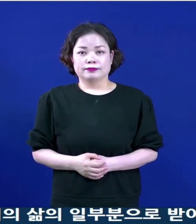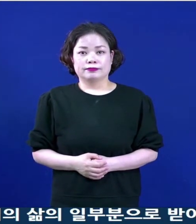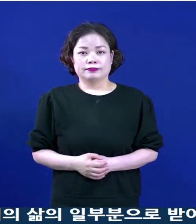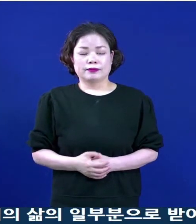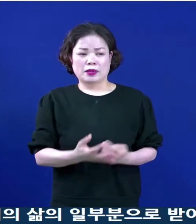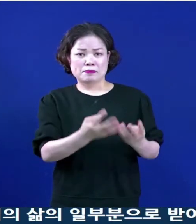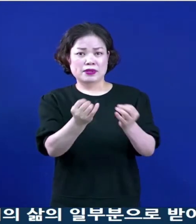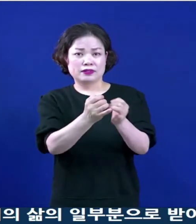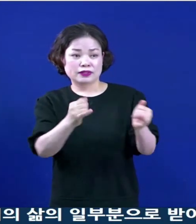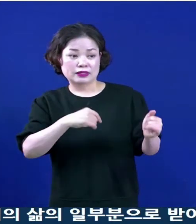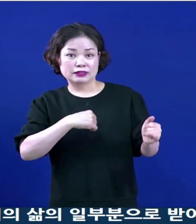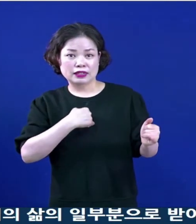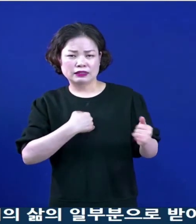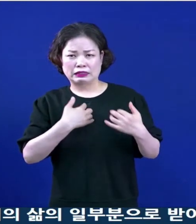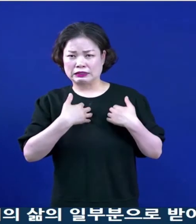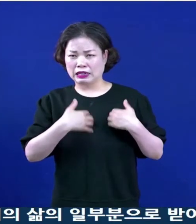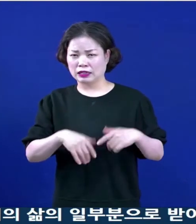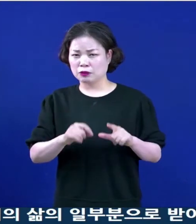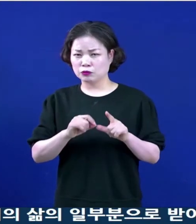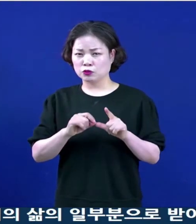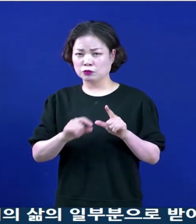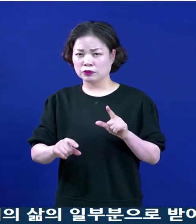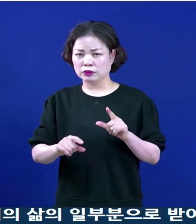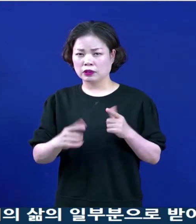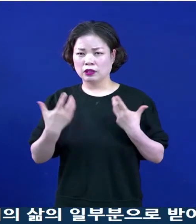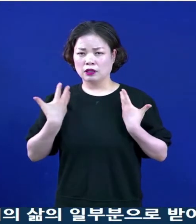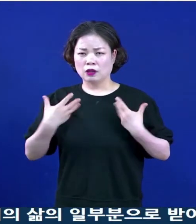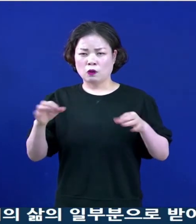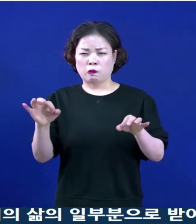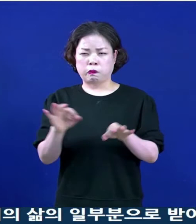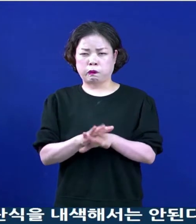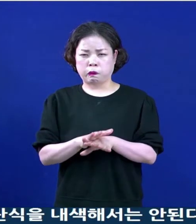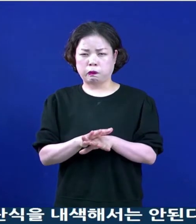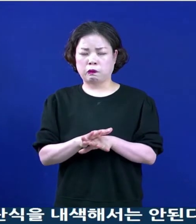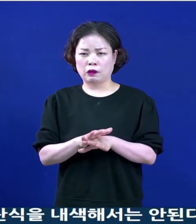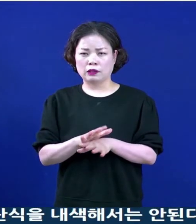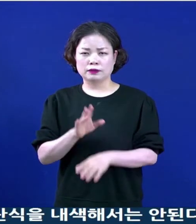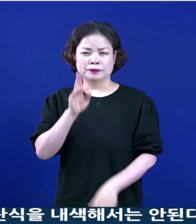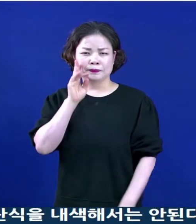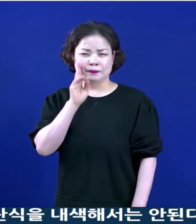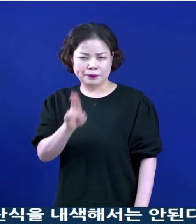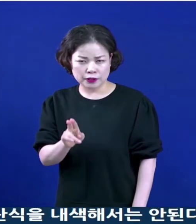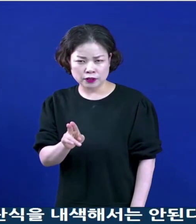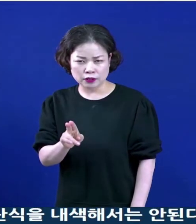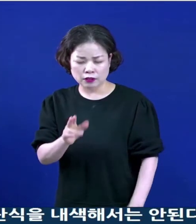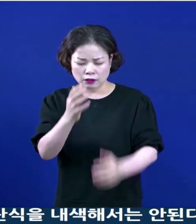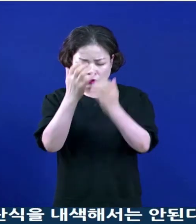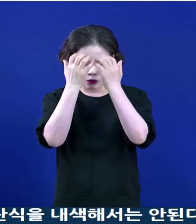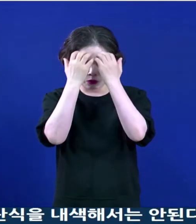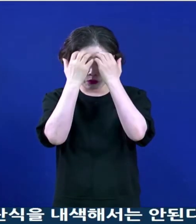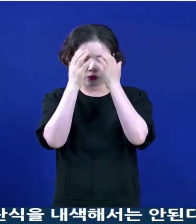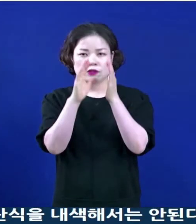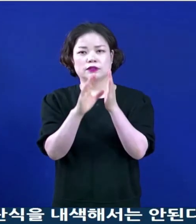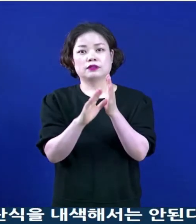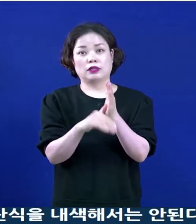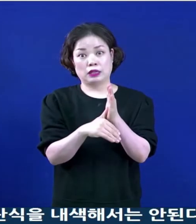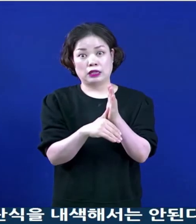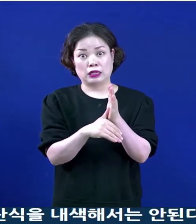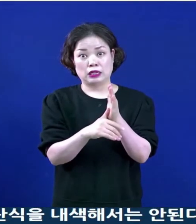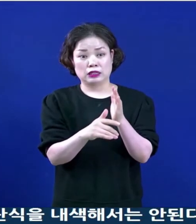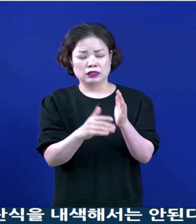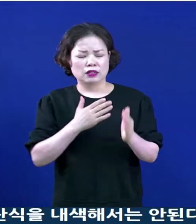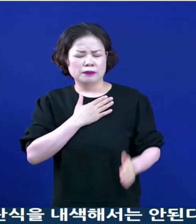그래서 많은 사람들이 자신의 약한 부분, 상실감, 비참함, 고통을 당할 때